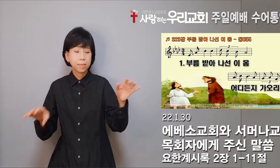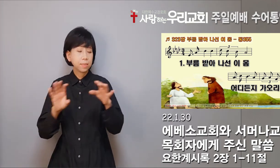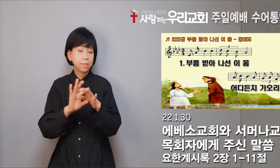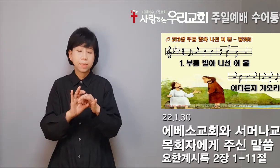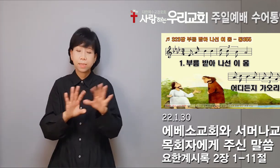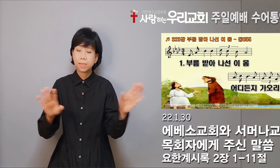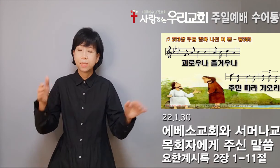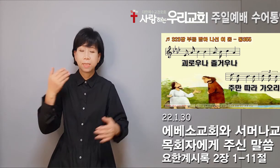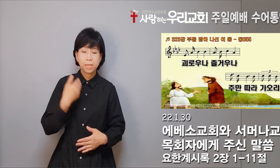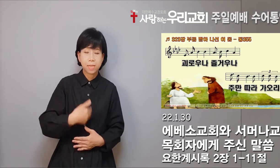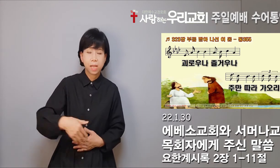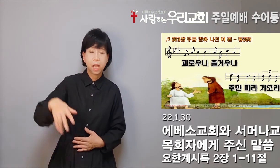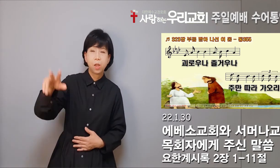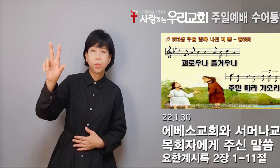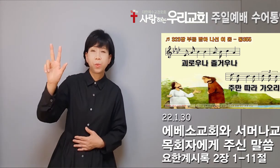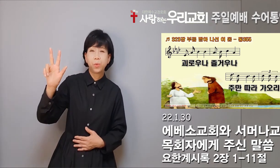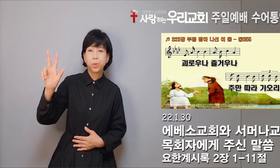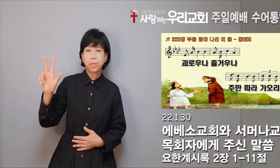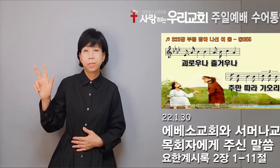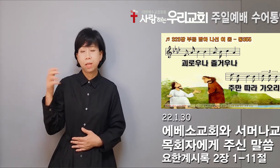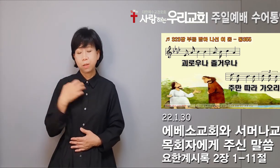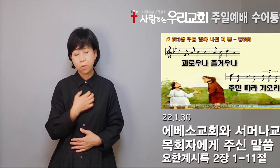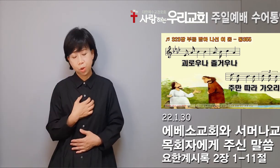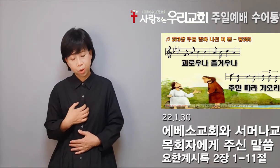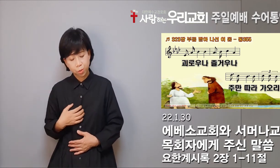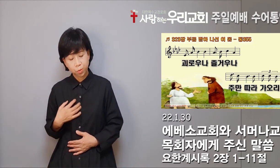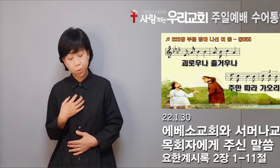어디든지 가오리다.